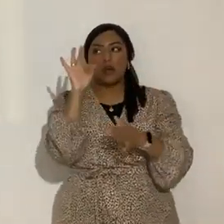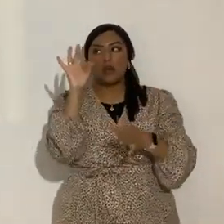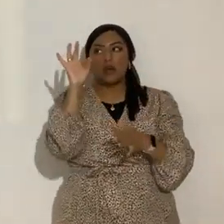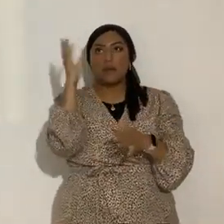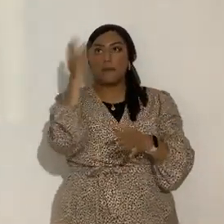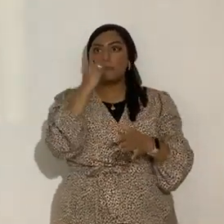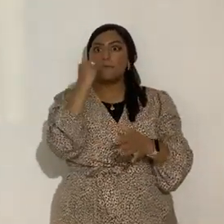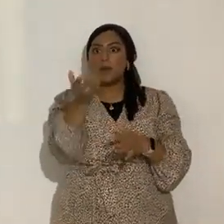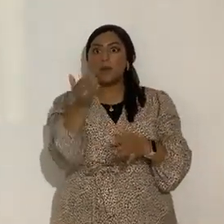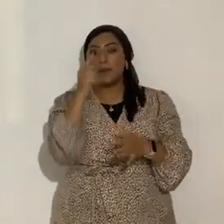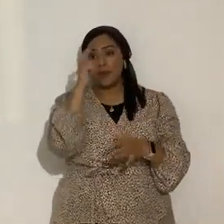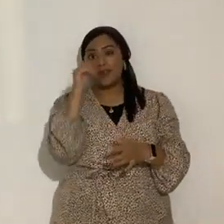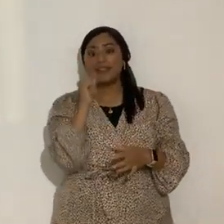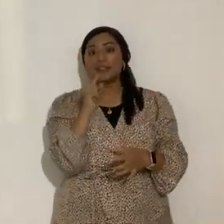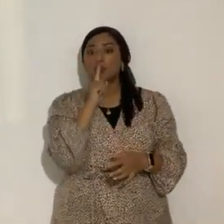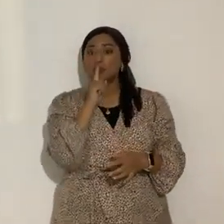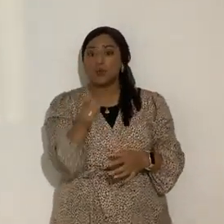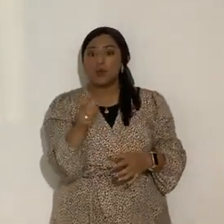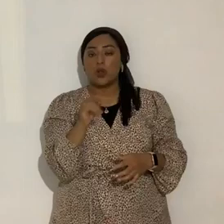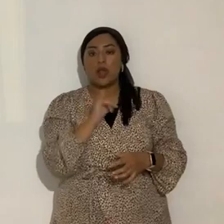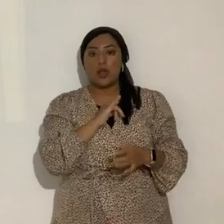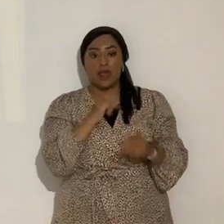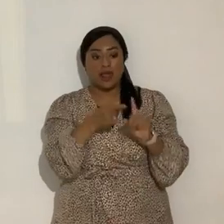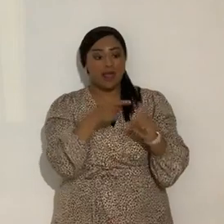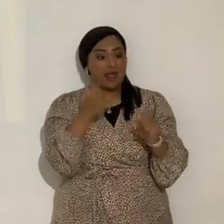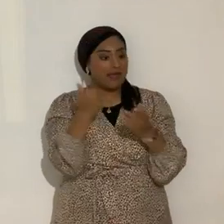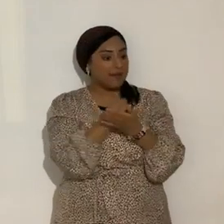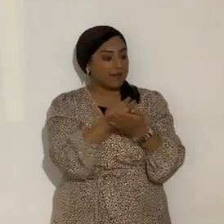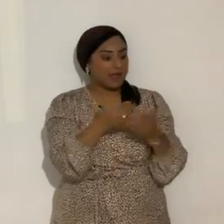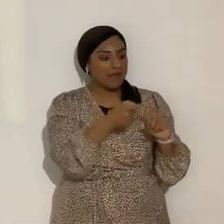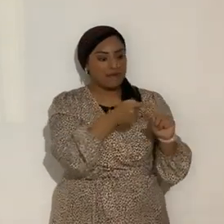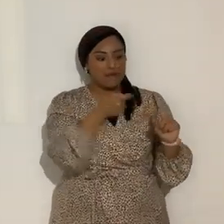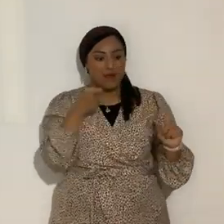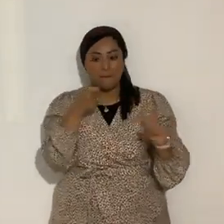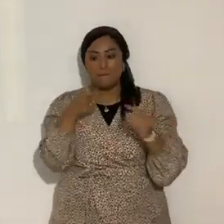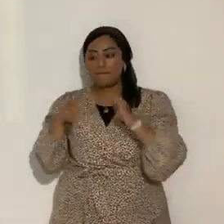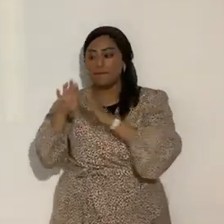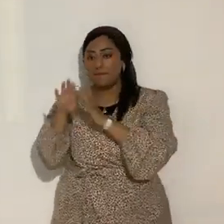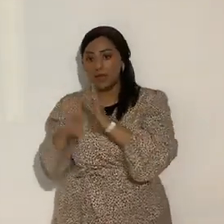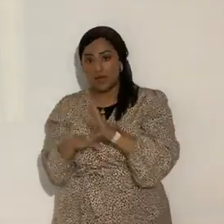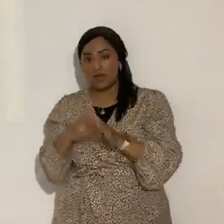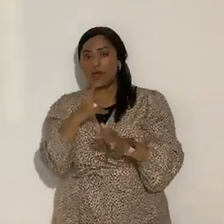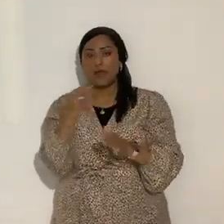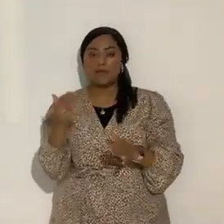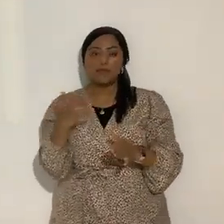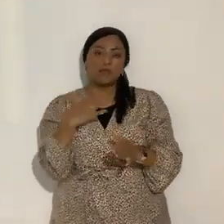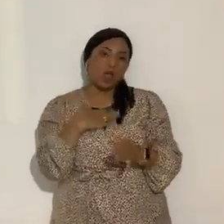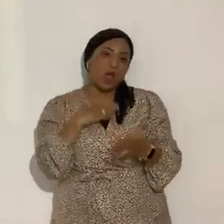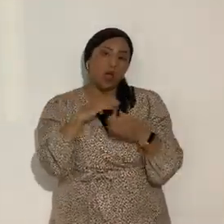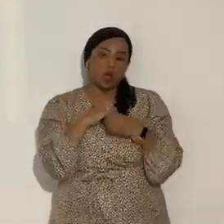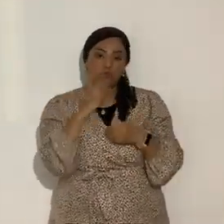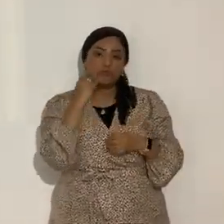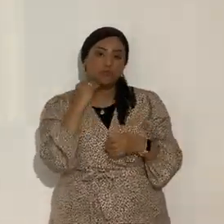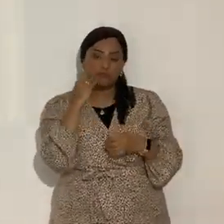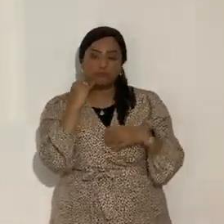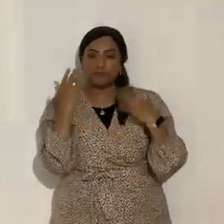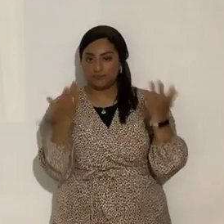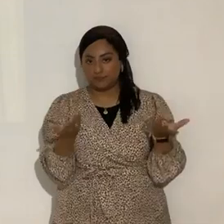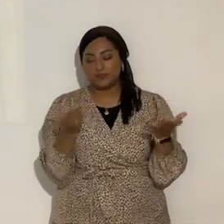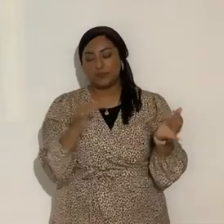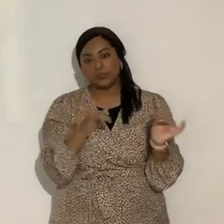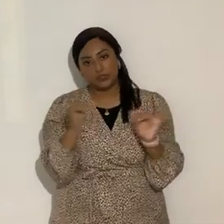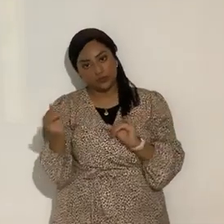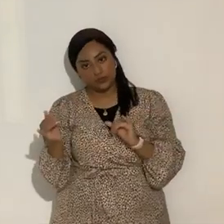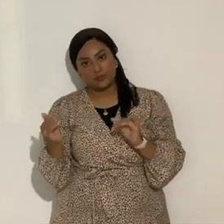riqueza, porque es la verdad, y yo saqué todas las ideas de la Biblia. Y lógico, experiencias personales, por para eso el Eterno nos